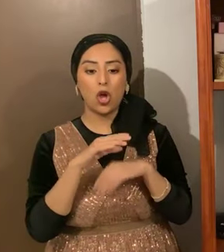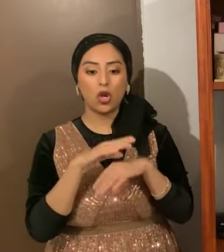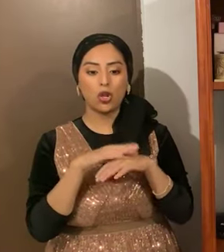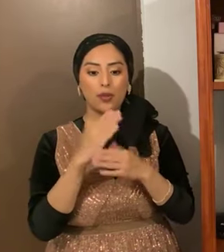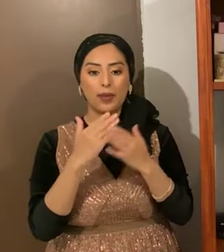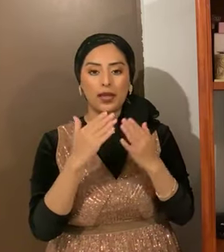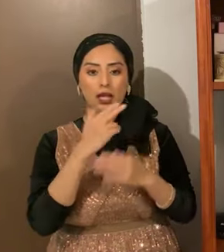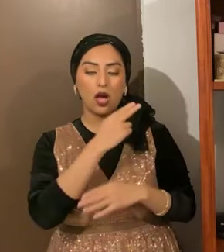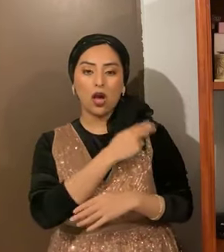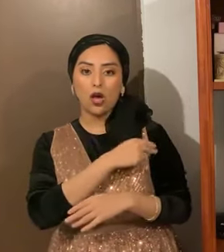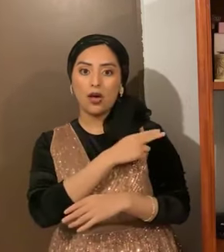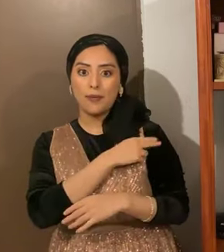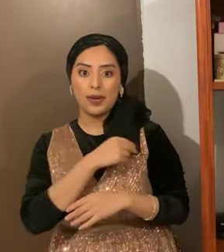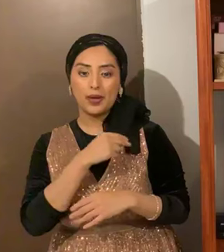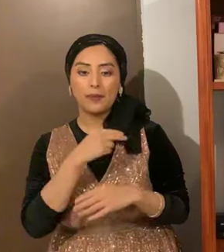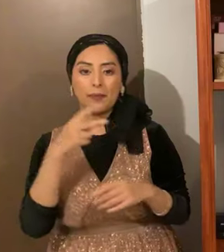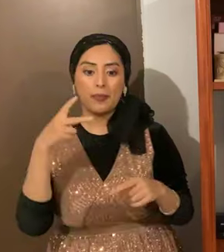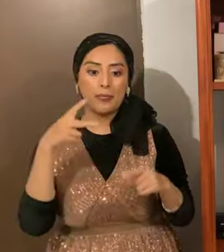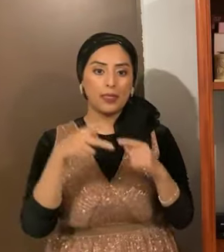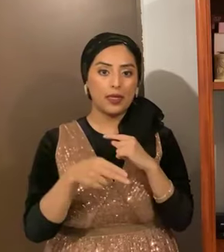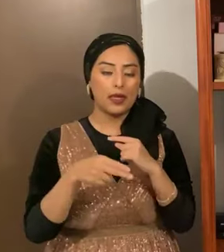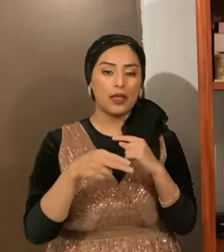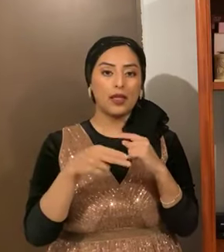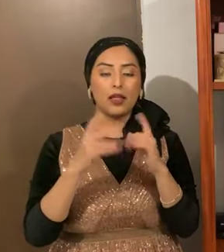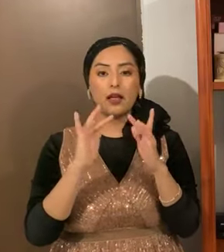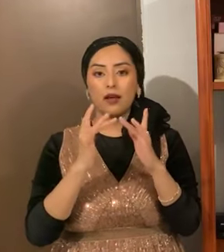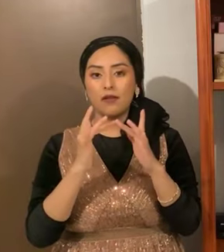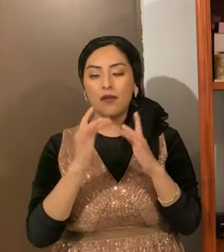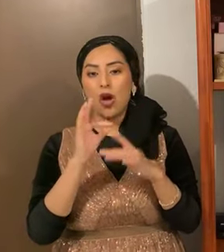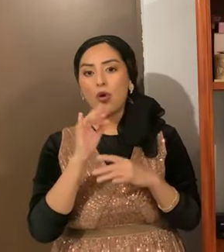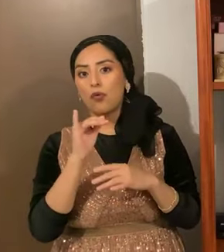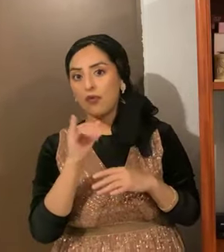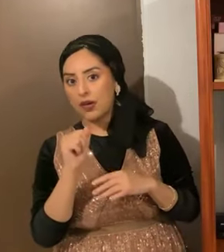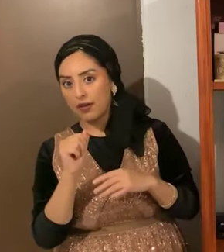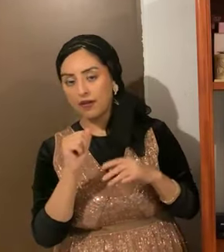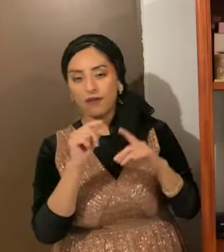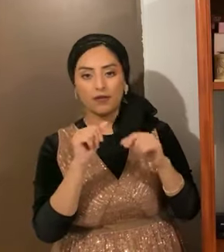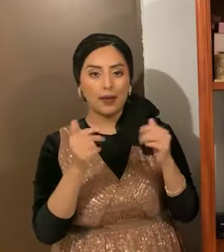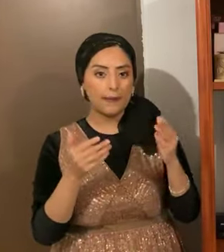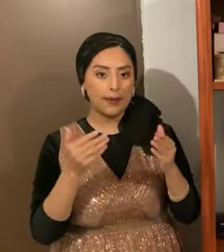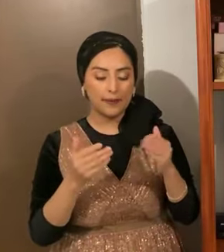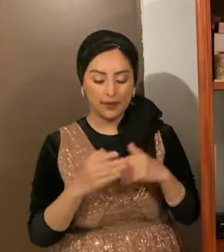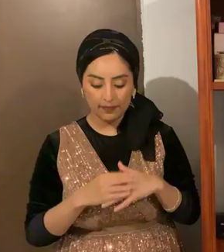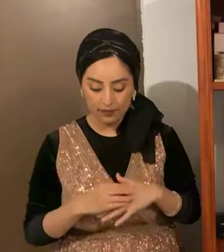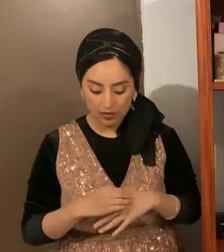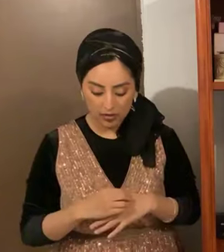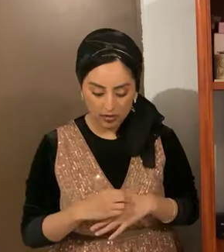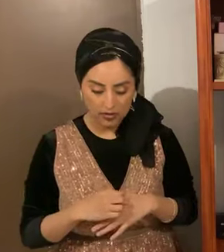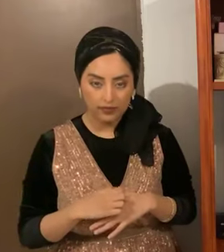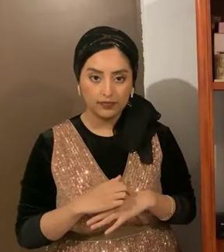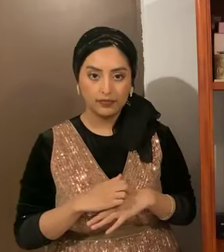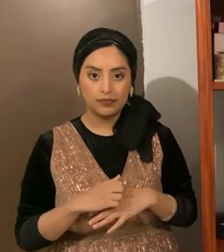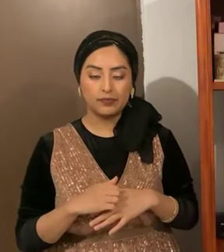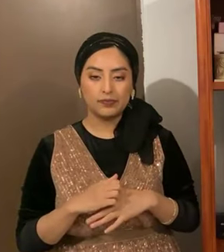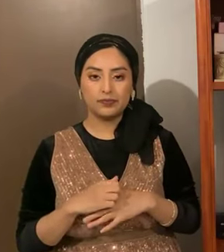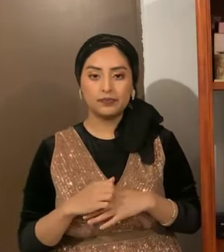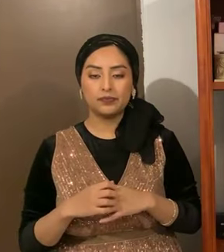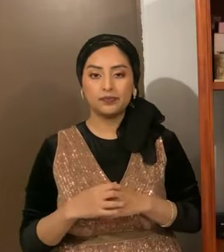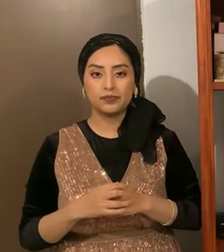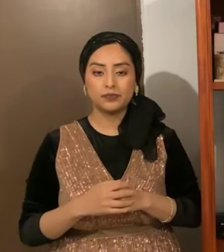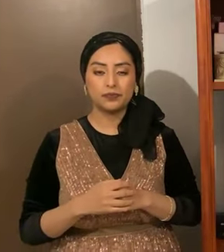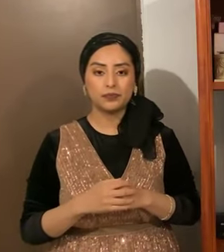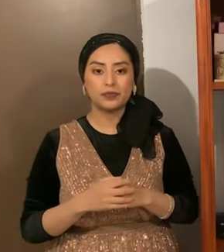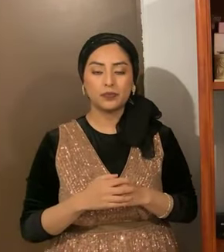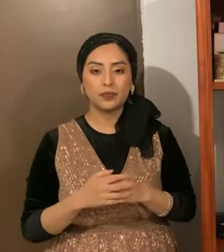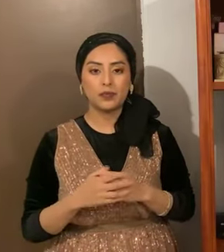hospitales, cortes de cable de internet. Eso es una guerra híbrida, ¿sí? Y entonces,